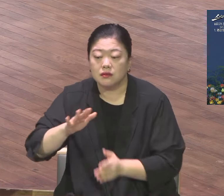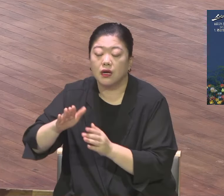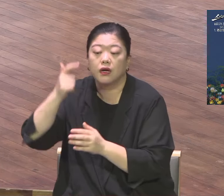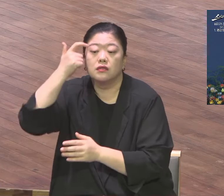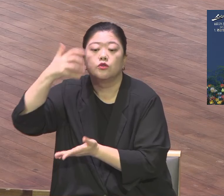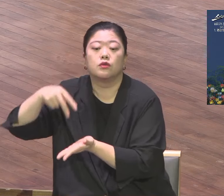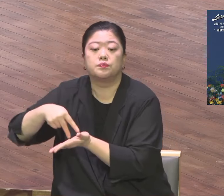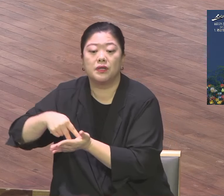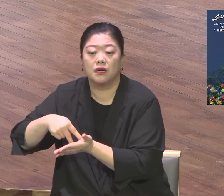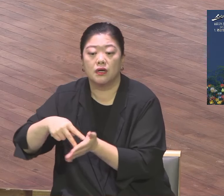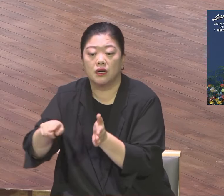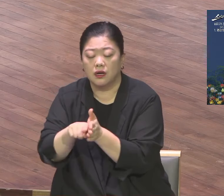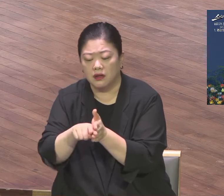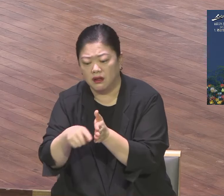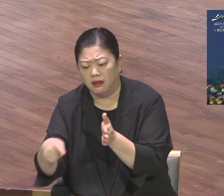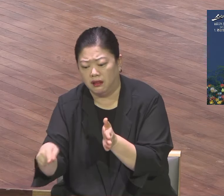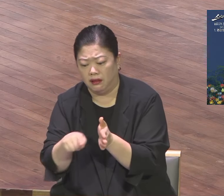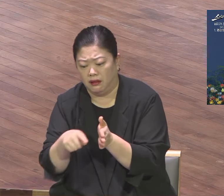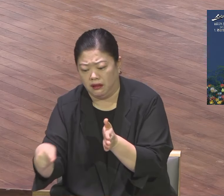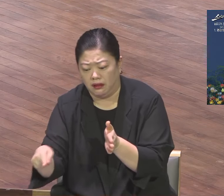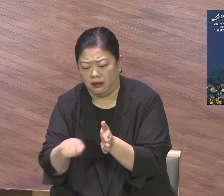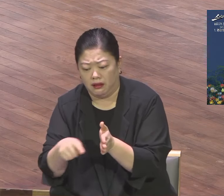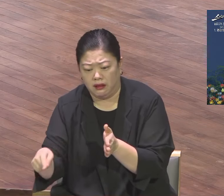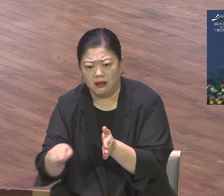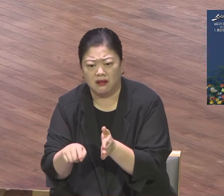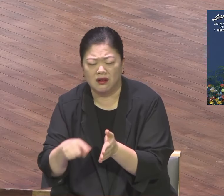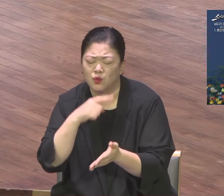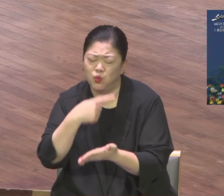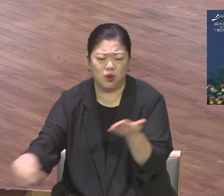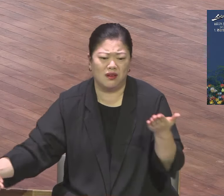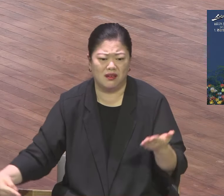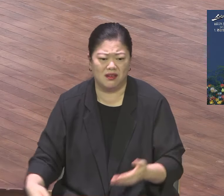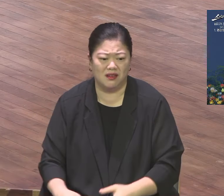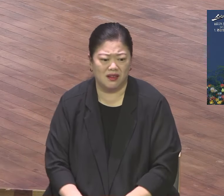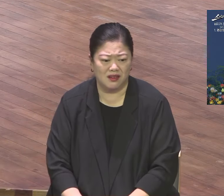영적으로 갈대 신앙은요, 백해무익입니다.